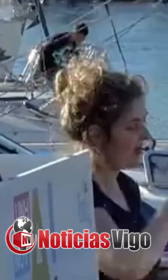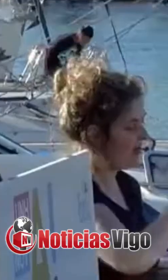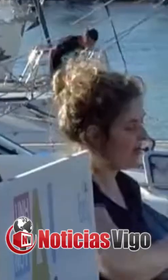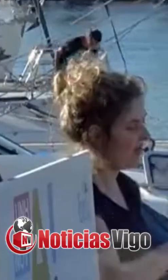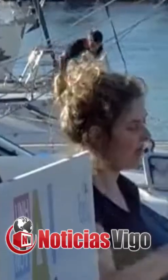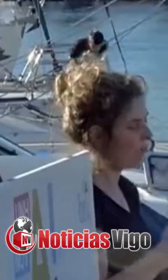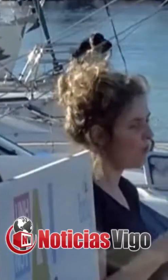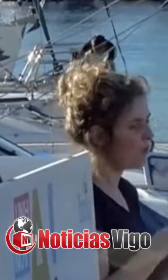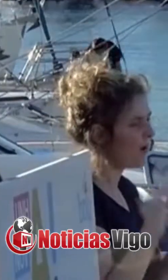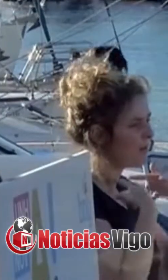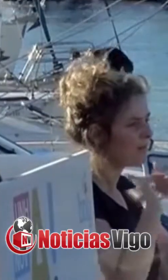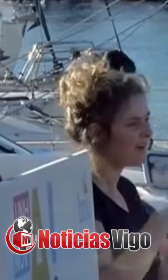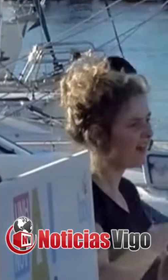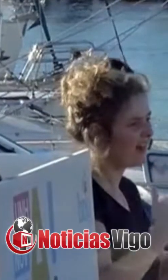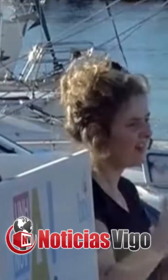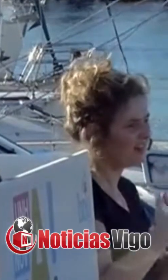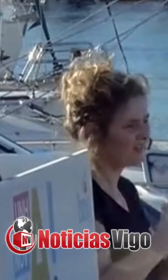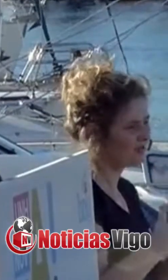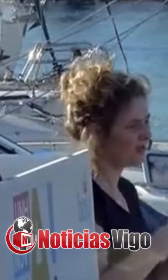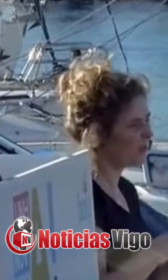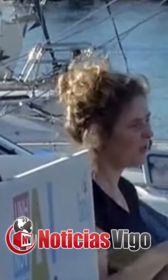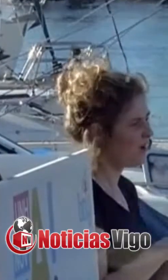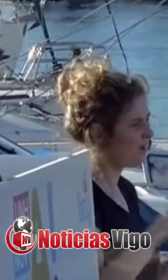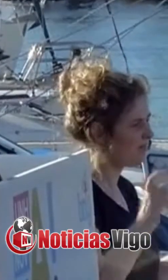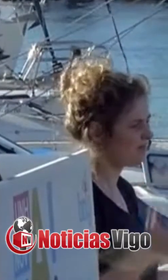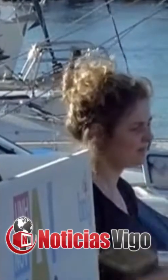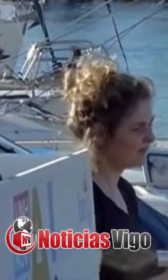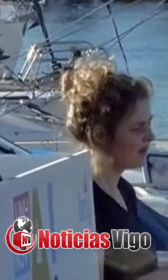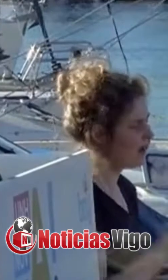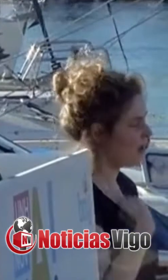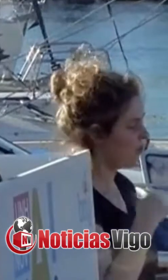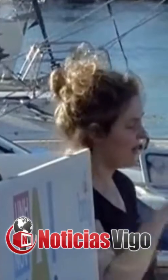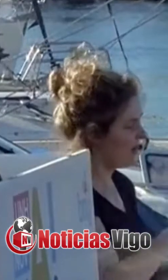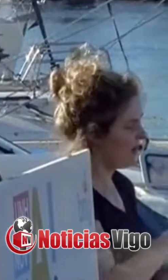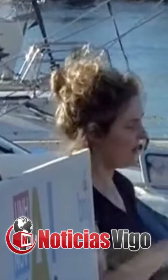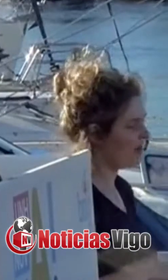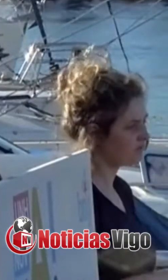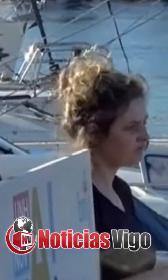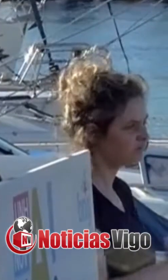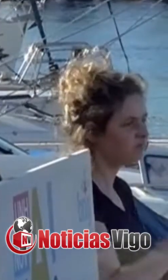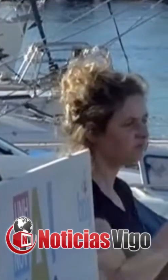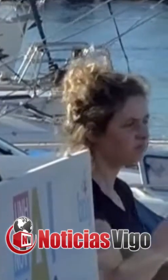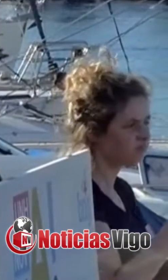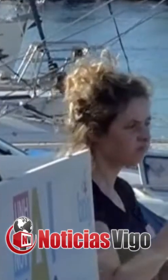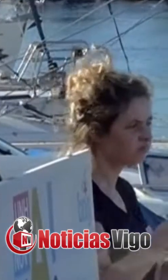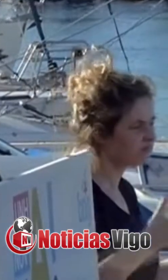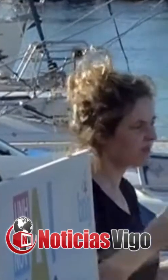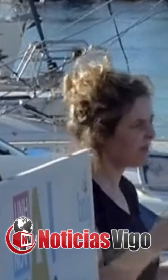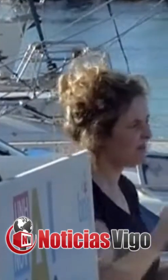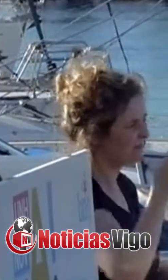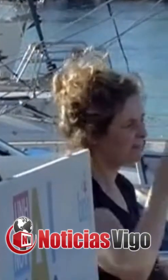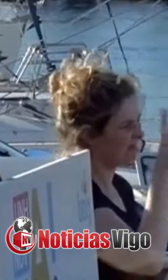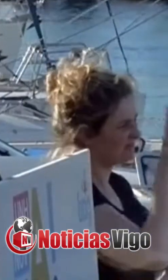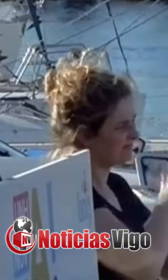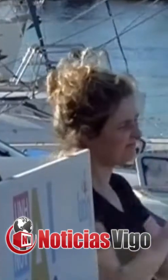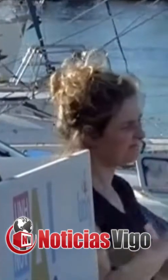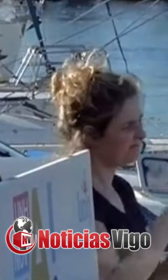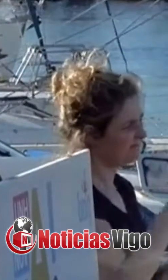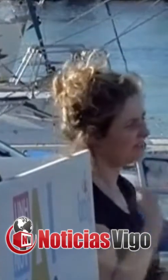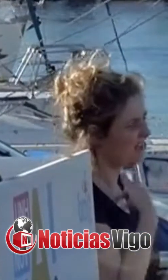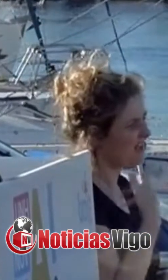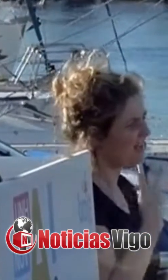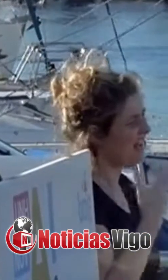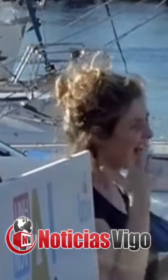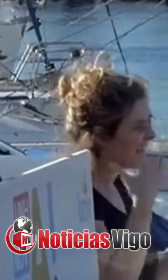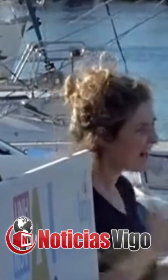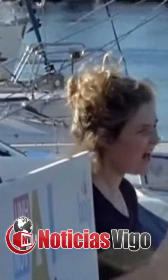foi perdendo o pulso industrial. Veríamos unha cidade que vai medrando cunha dinámica cada vez máis especulativa e menos baseada na